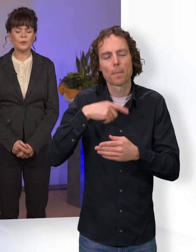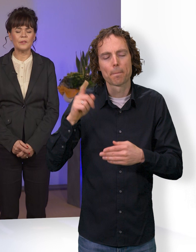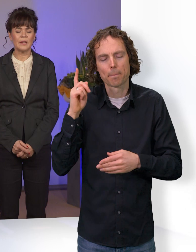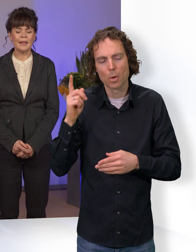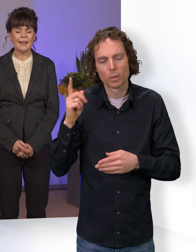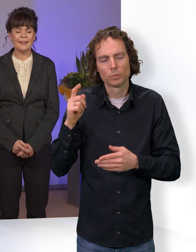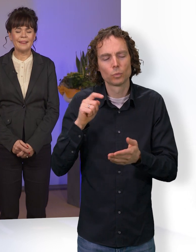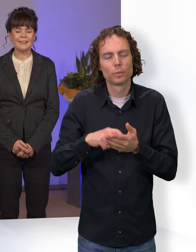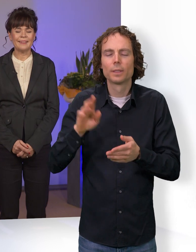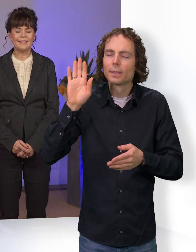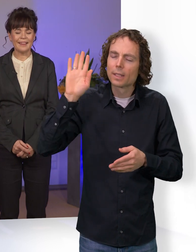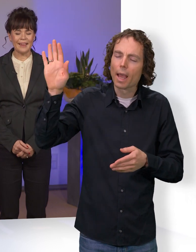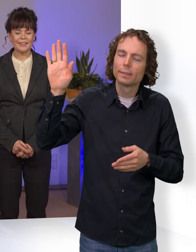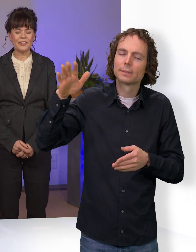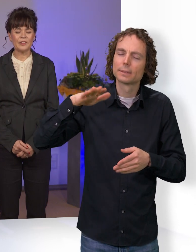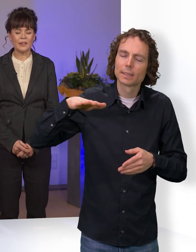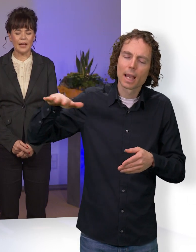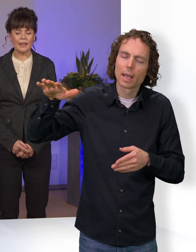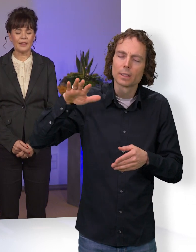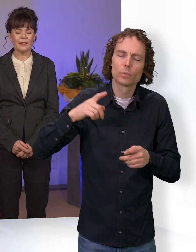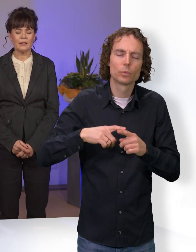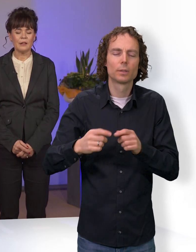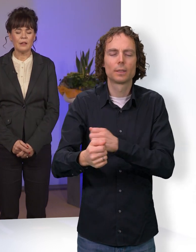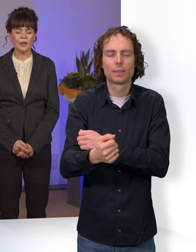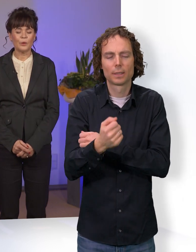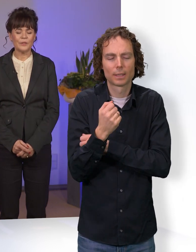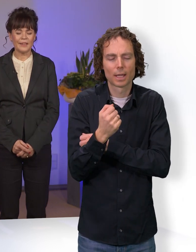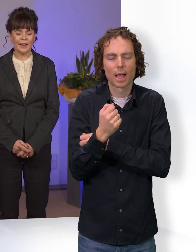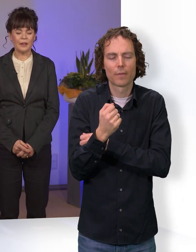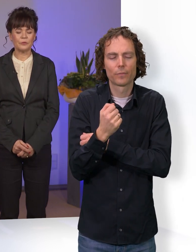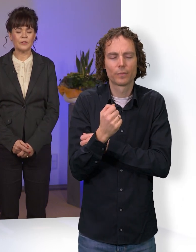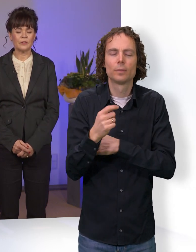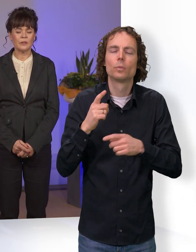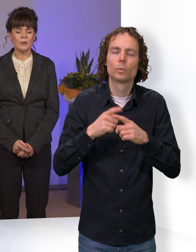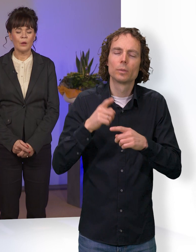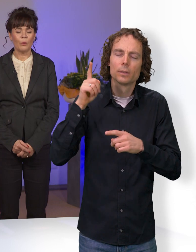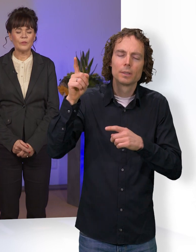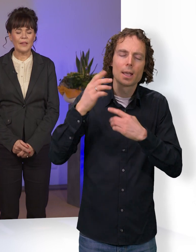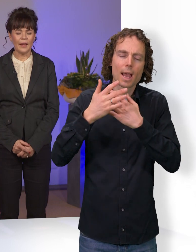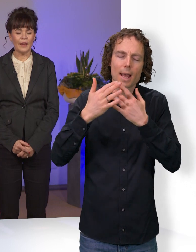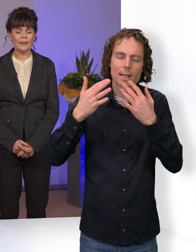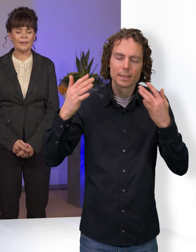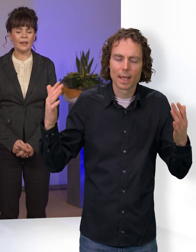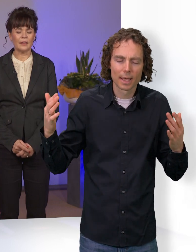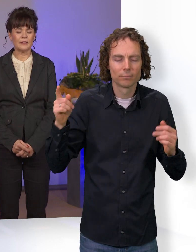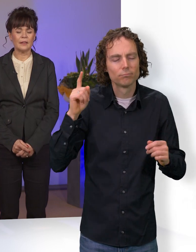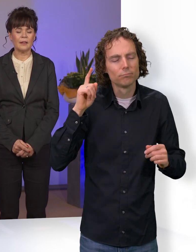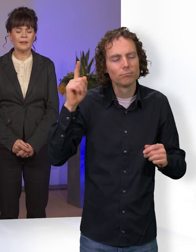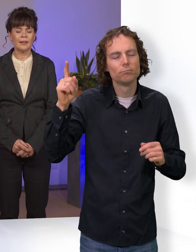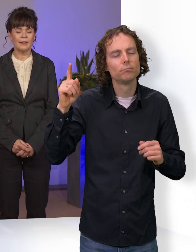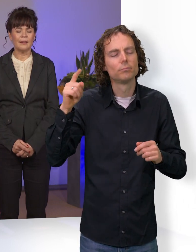dem Bösen, denn dein ist das Reich und die Kraft und die